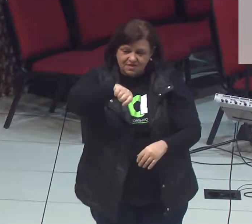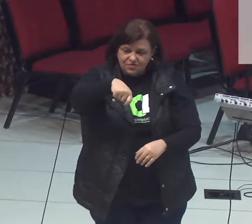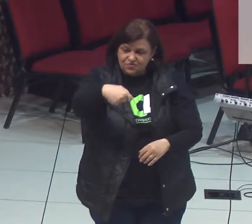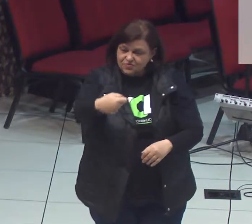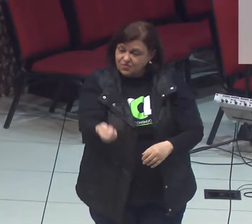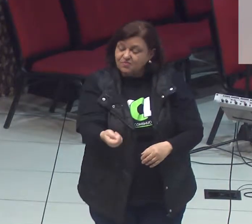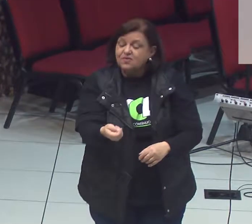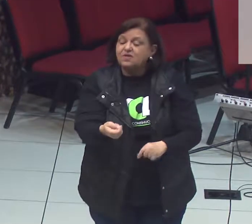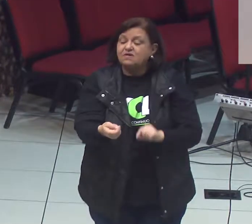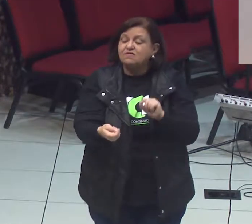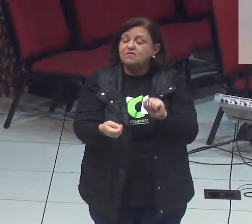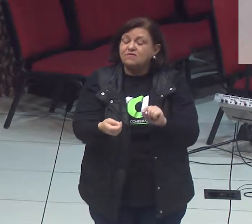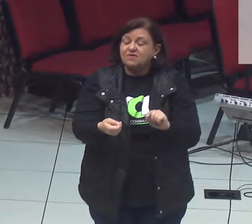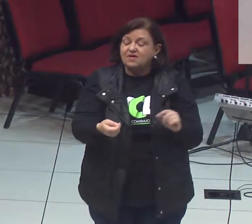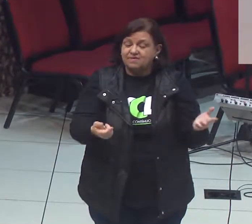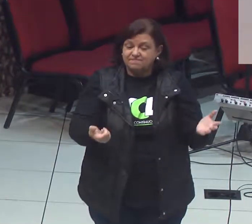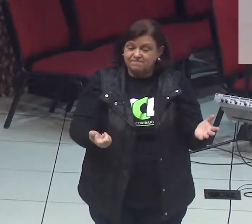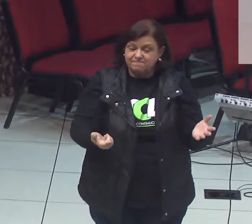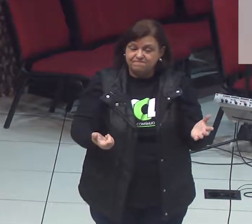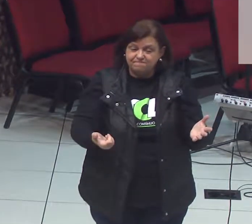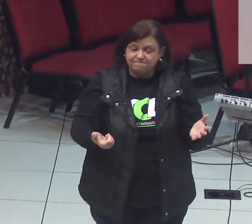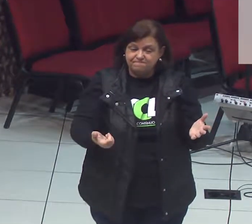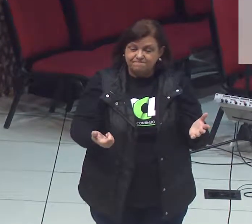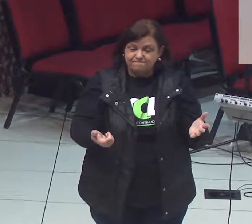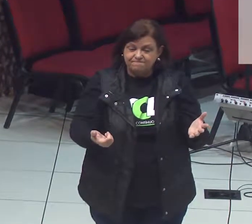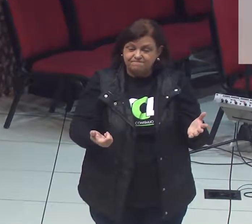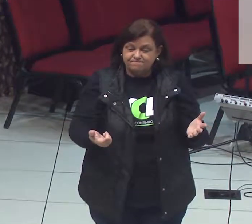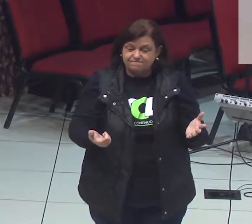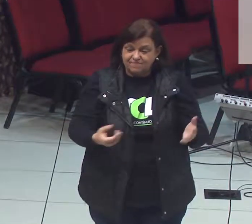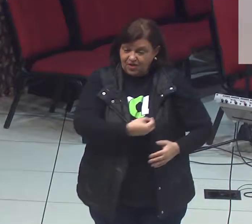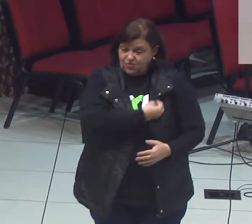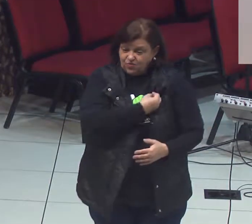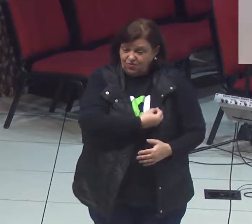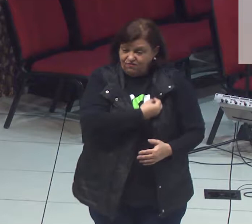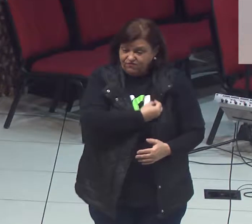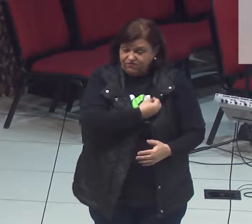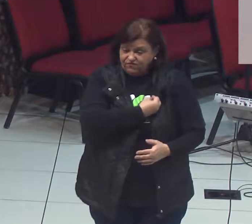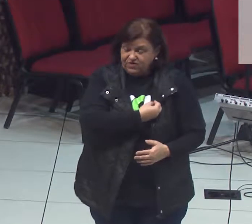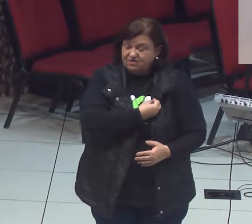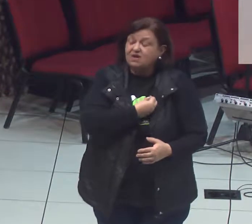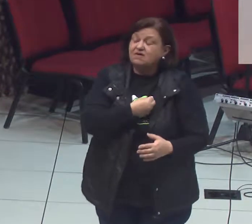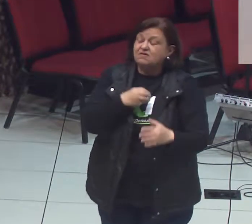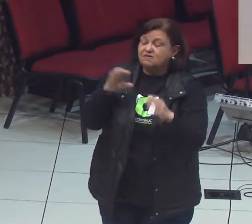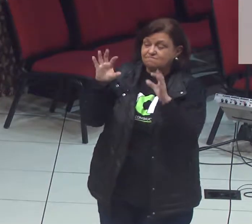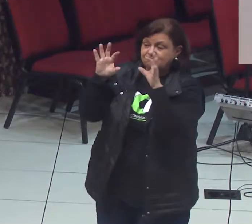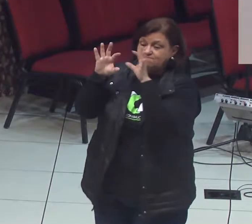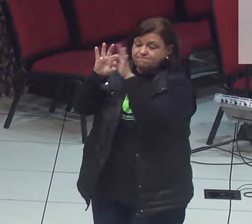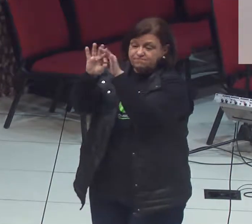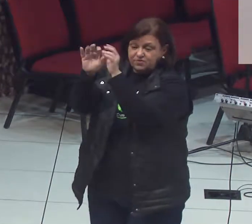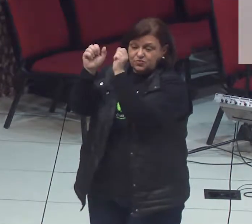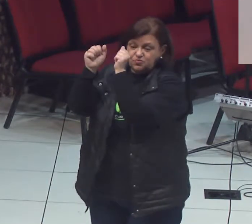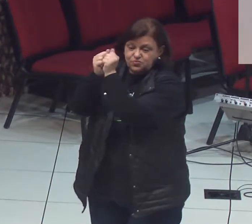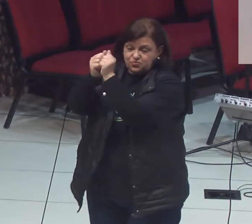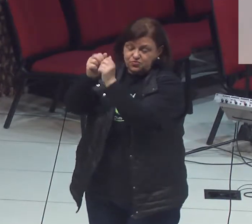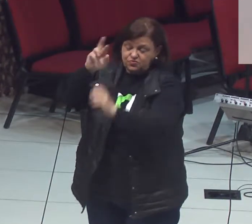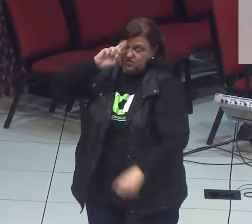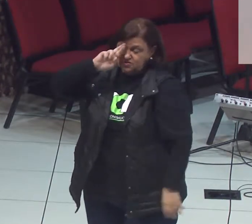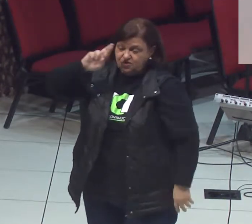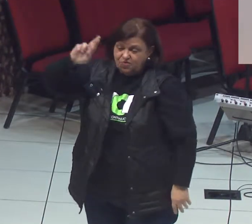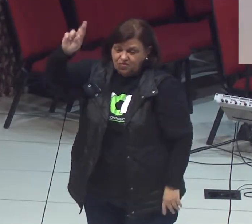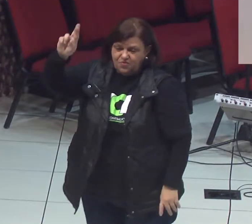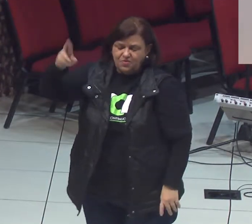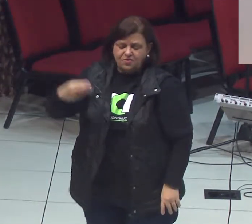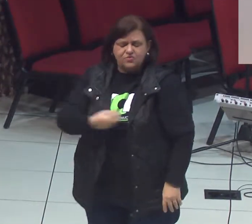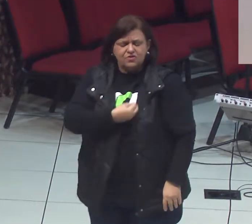sobre as questões que envolvem a nossa vida espiritual com o Senhor, a nossa preparação, a